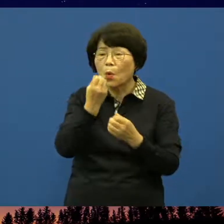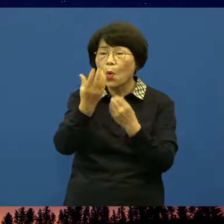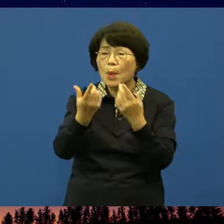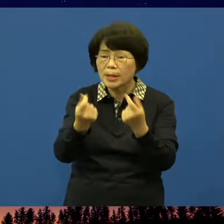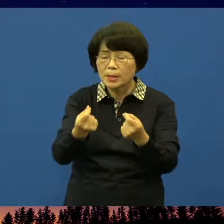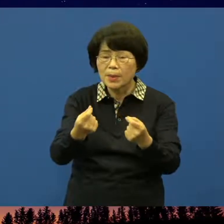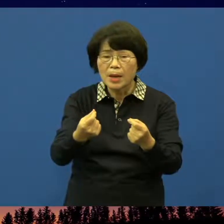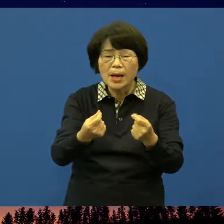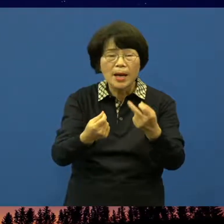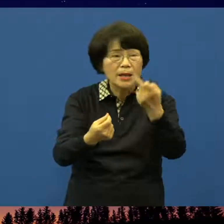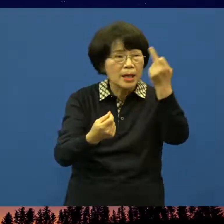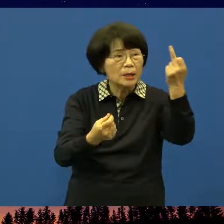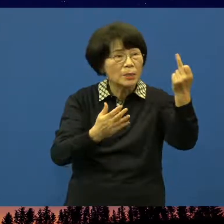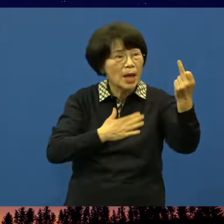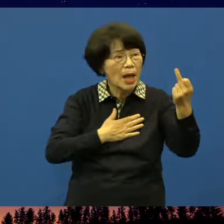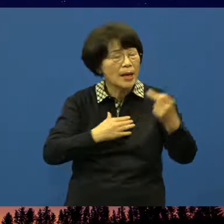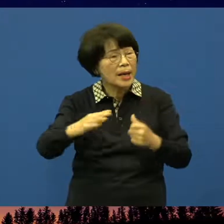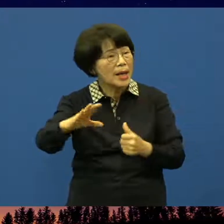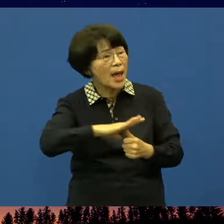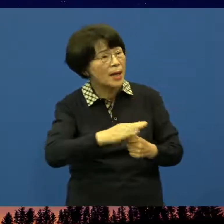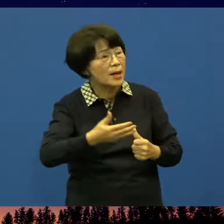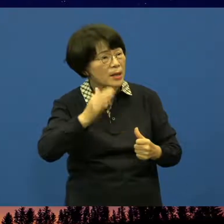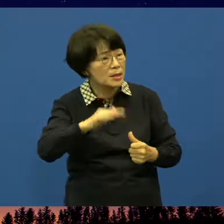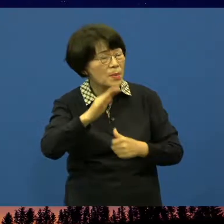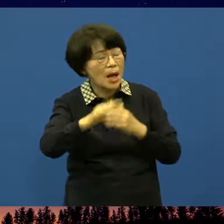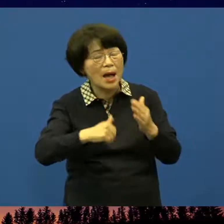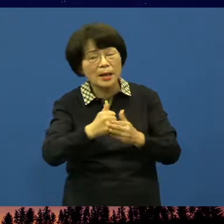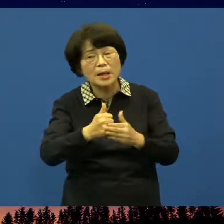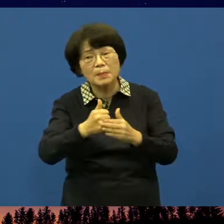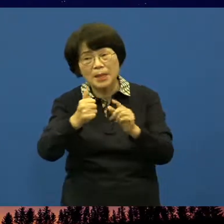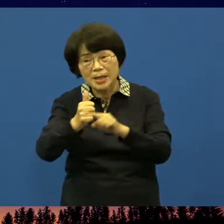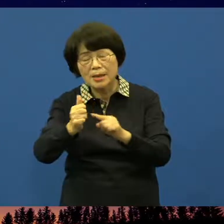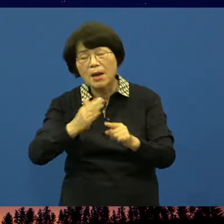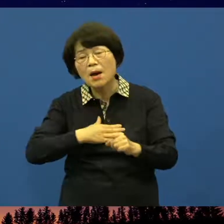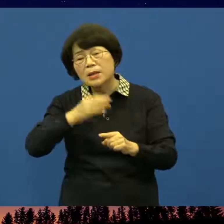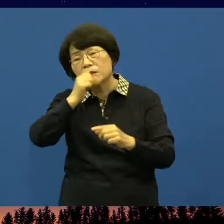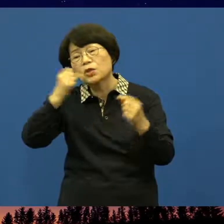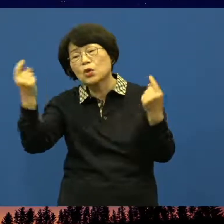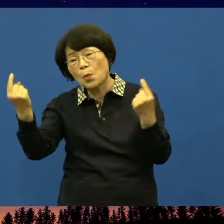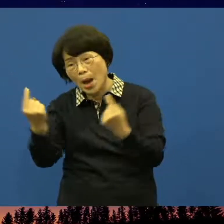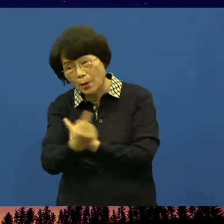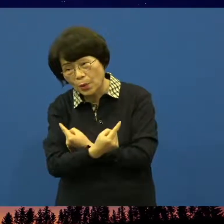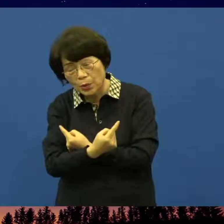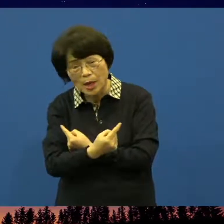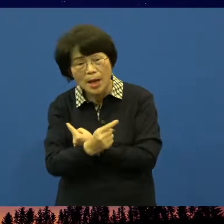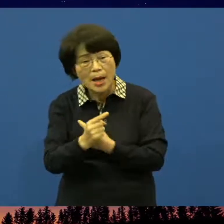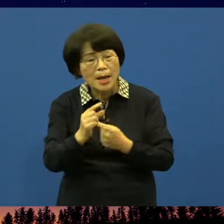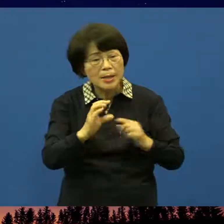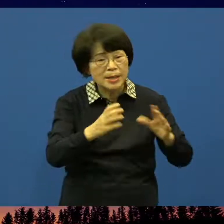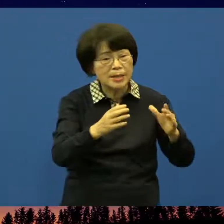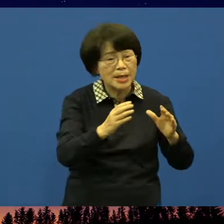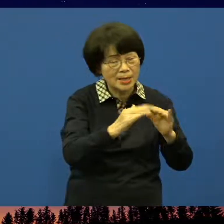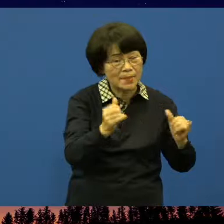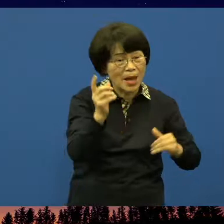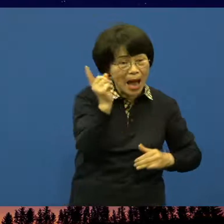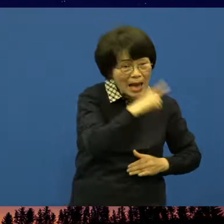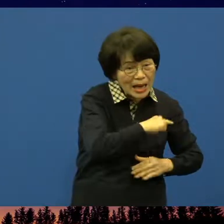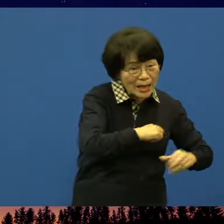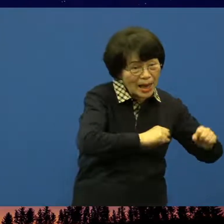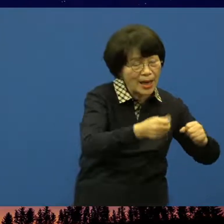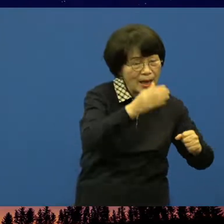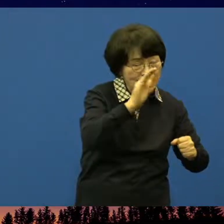헤아려 했지만 하나님이 그것을 선으로 바꾸셨다. 아무리 세상에 악한 자가 악한 일을 행하고 나를 죽이려고